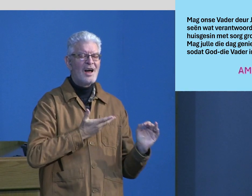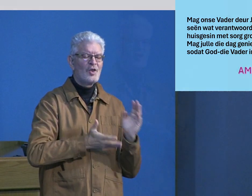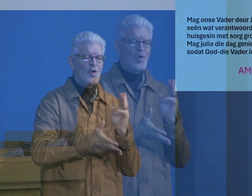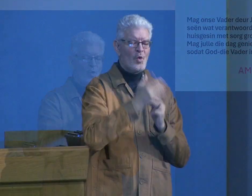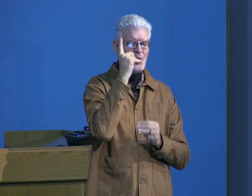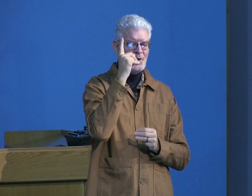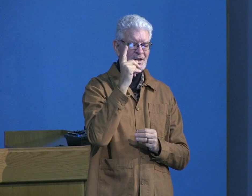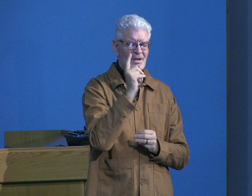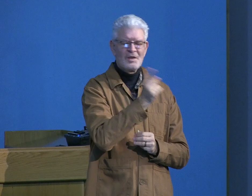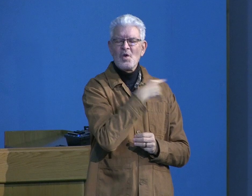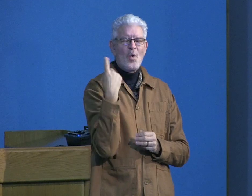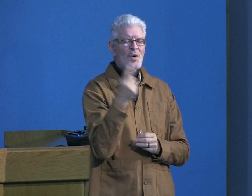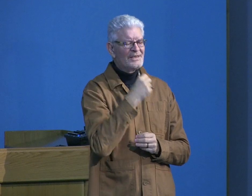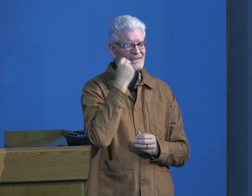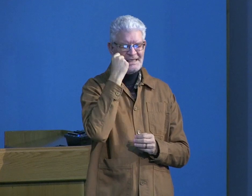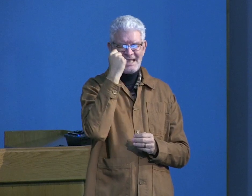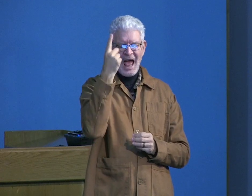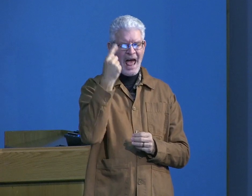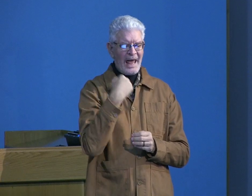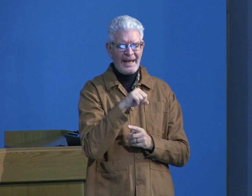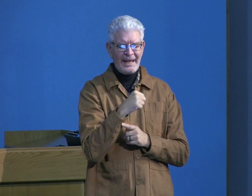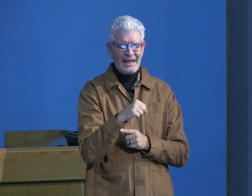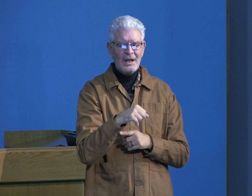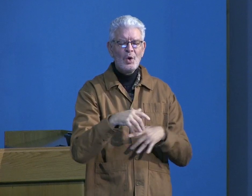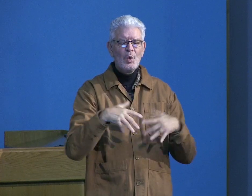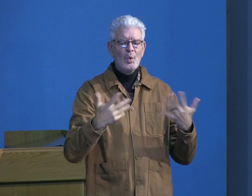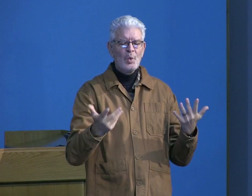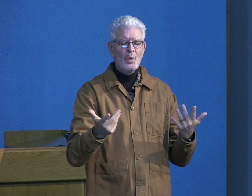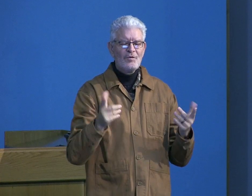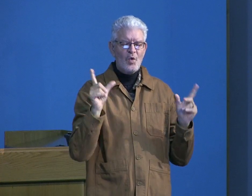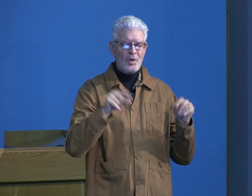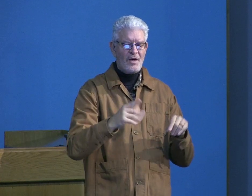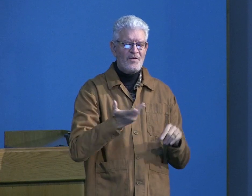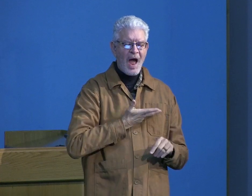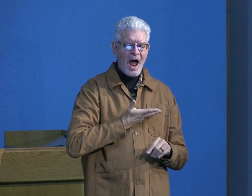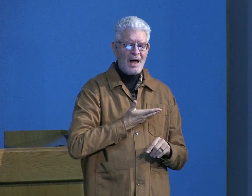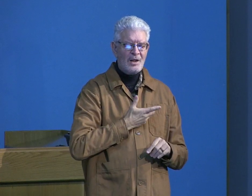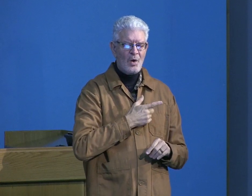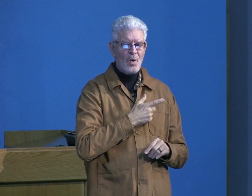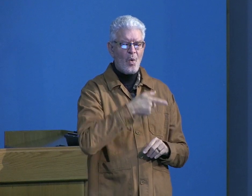Heilige Vader God, ons verstaan nie hoe wonderlik